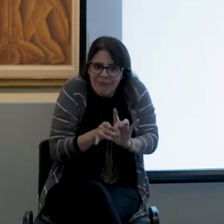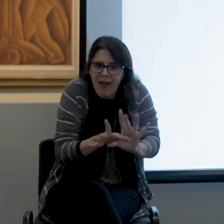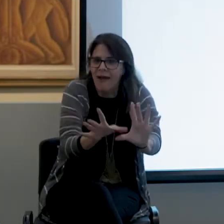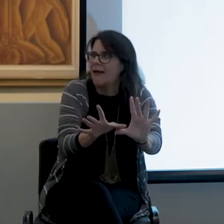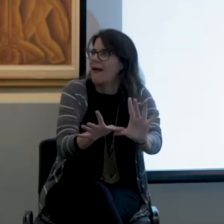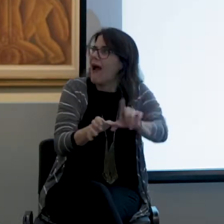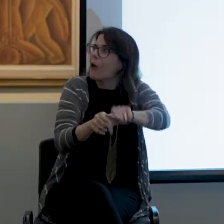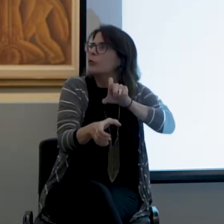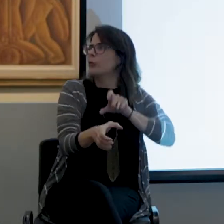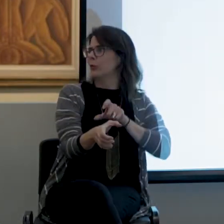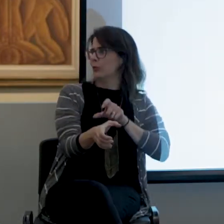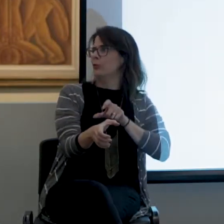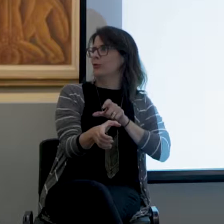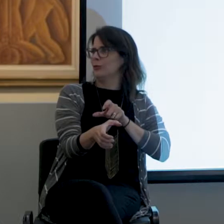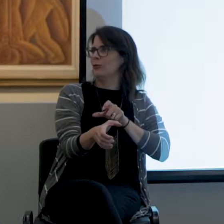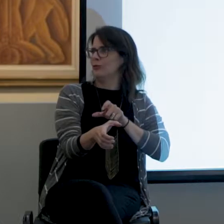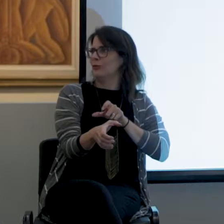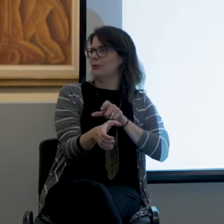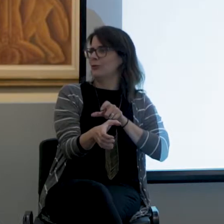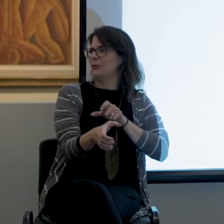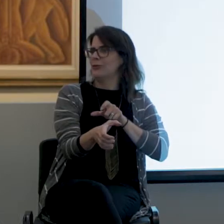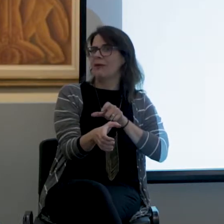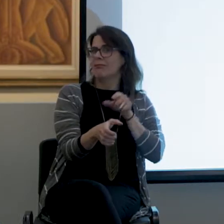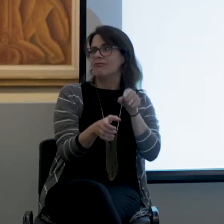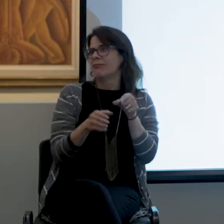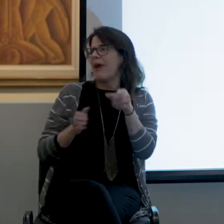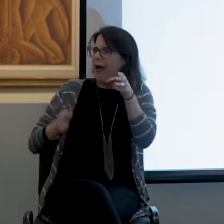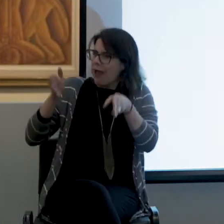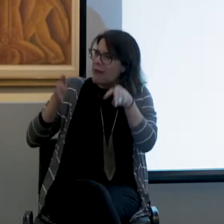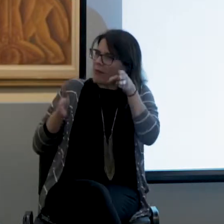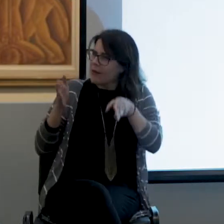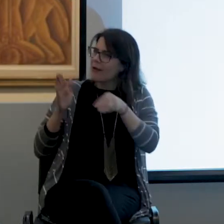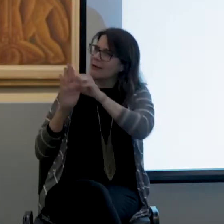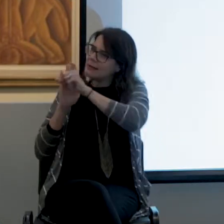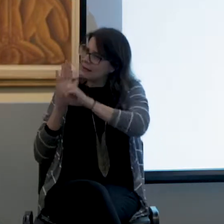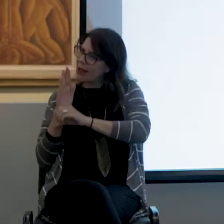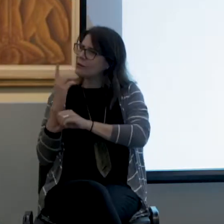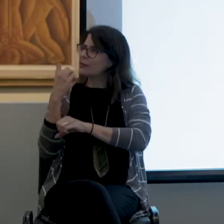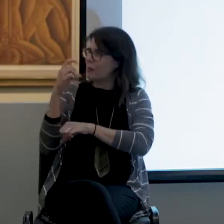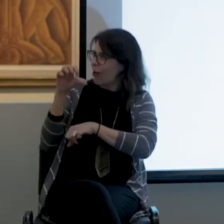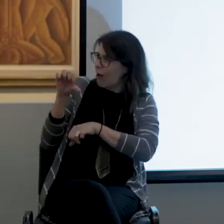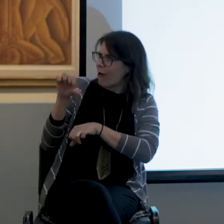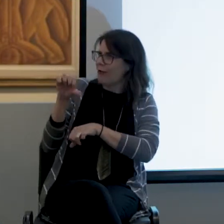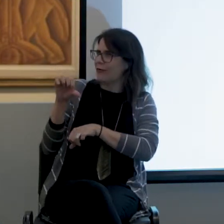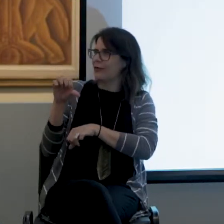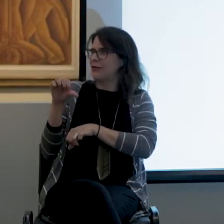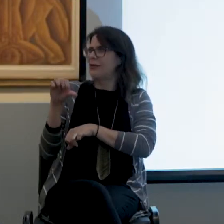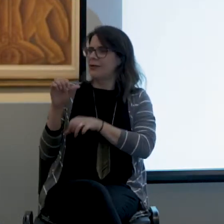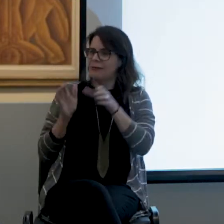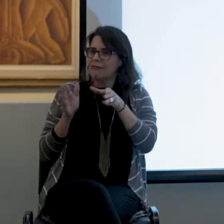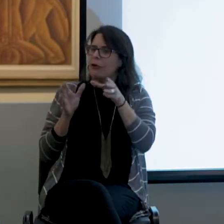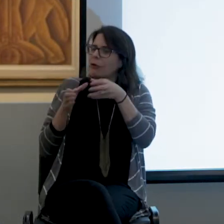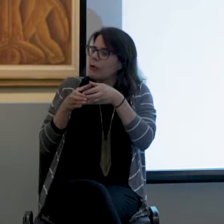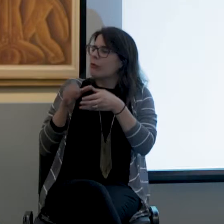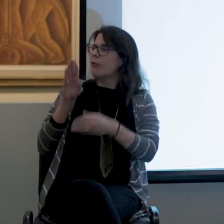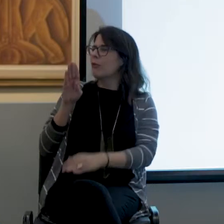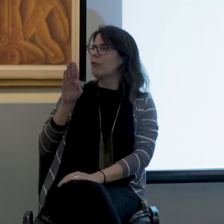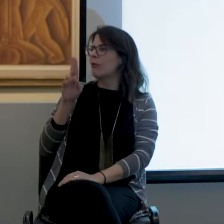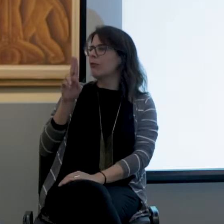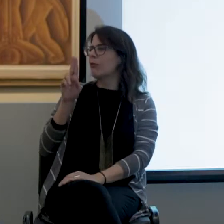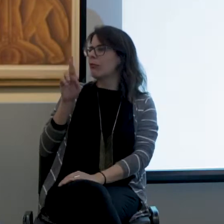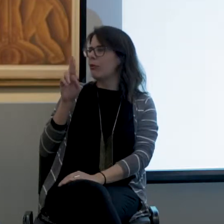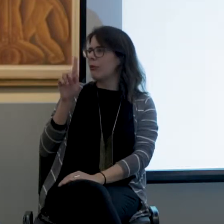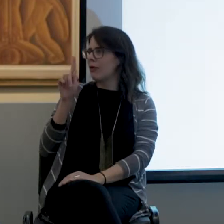Essa é a essência da ideologia burguesa, que vai correr o século XIX e tal, e que toca a arte de maneira muito significativa. Afinal de contas,